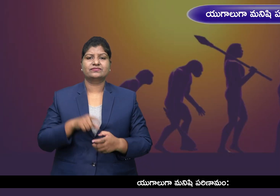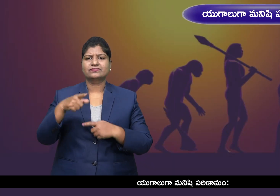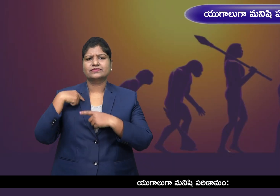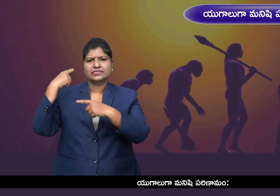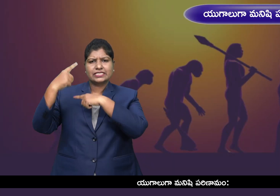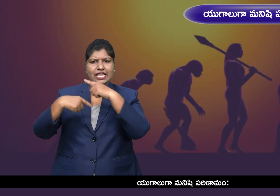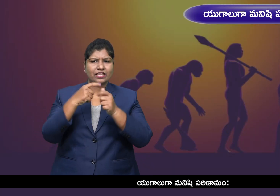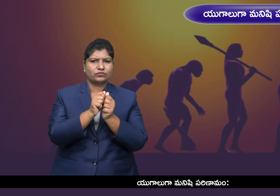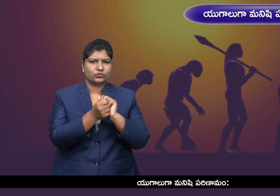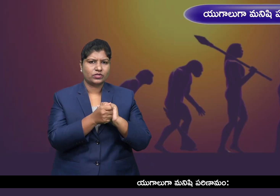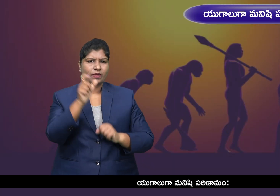యుగాలుగా మనిషి పరిణామం.